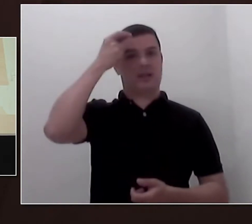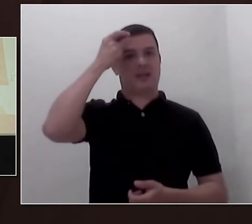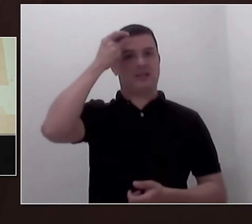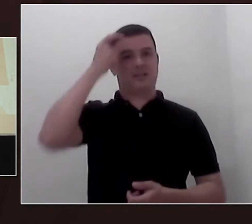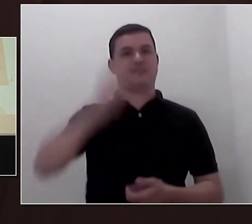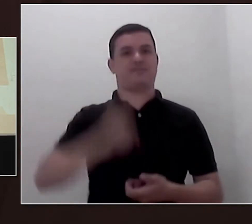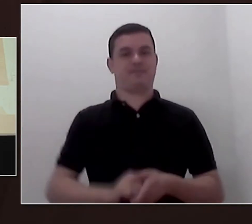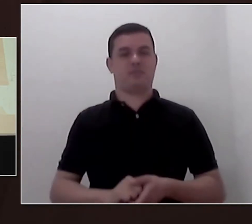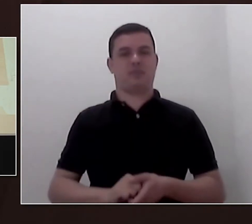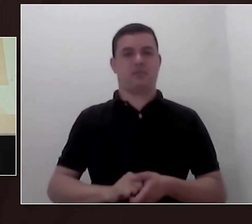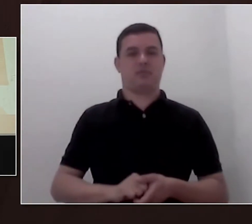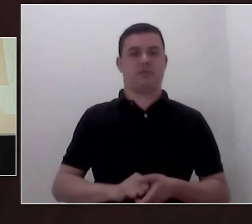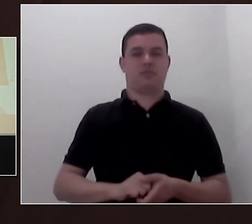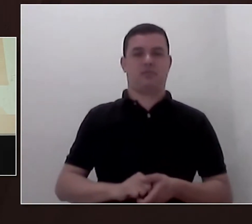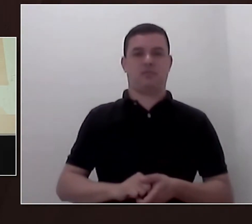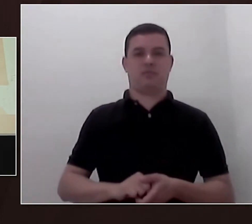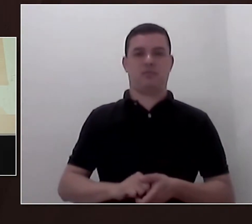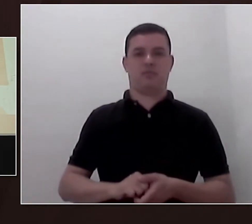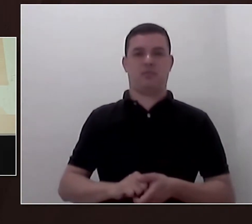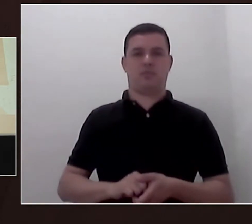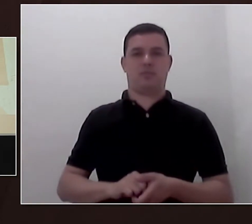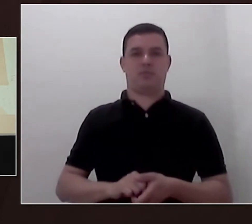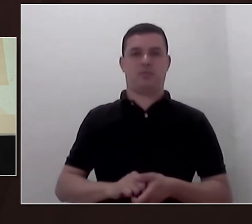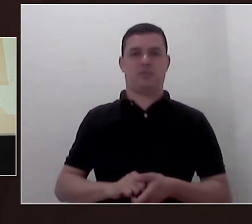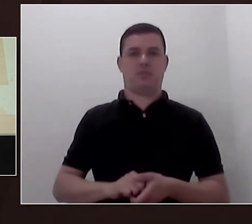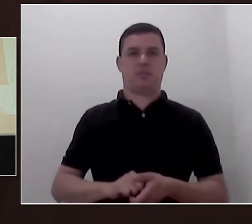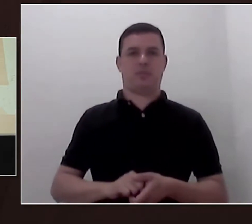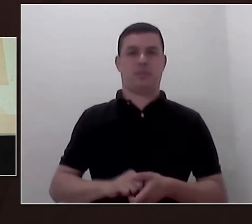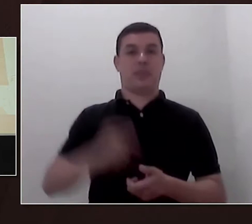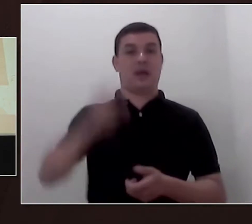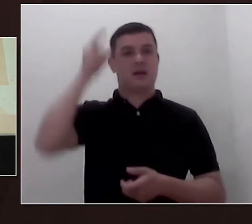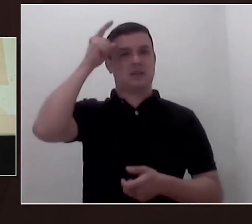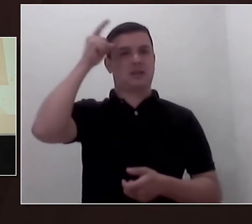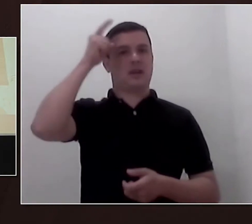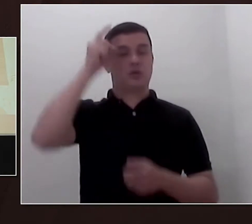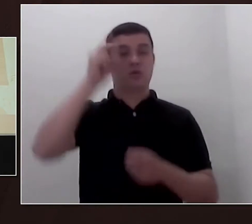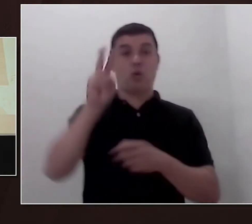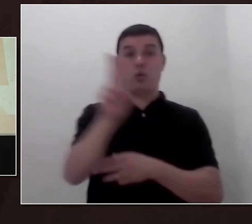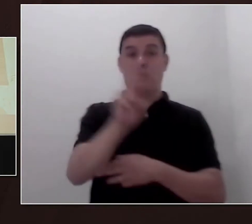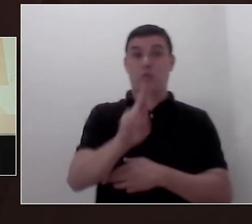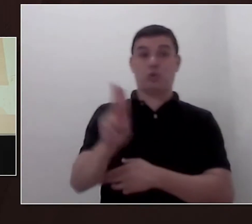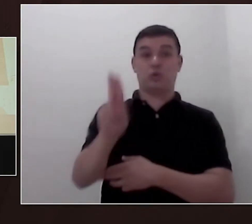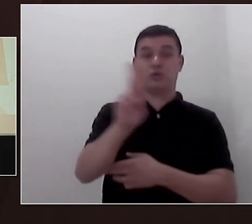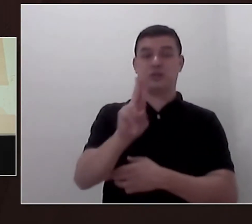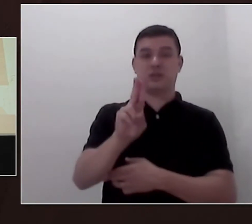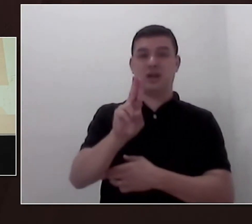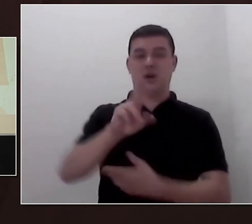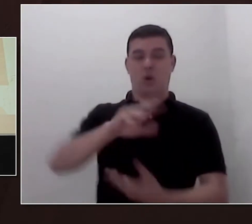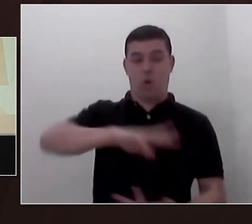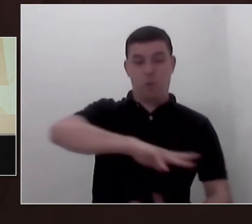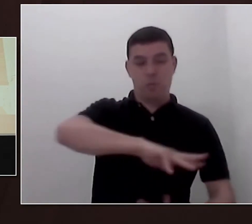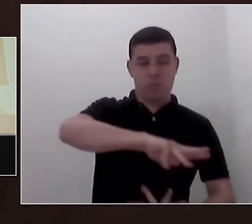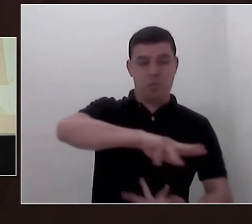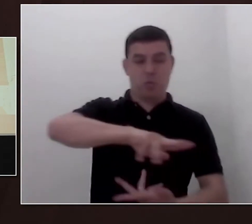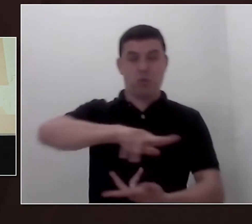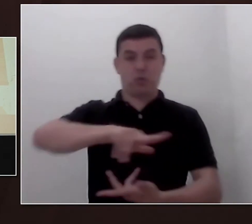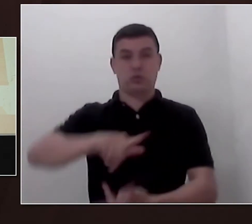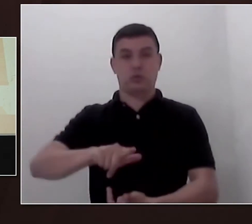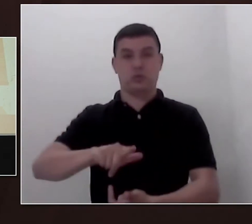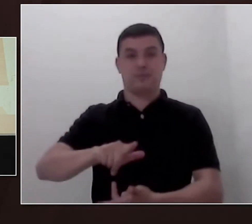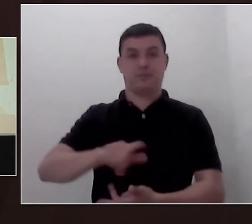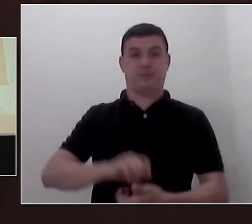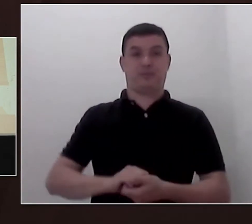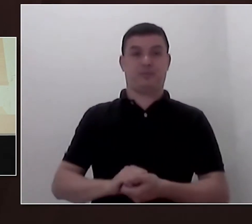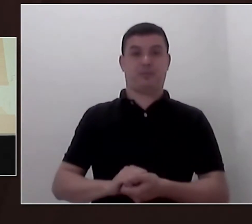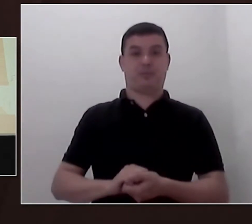Esse é um velho estratagema de Satanás. A astuta serpente se mostrou mais perigosa.